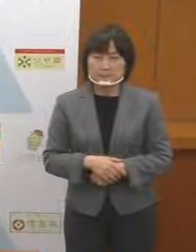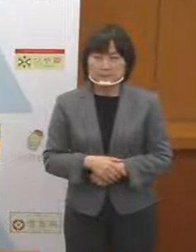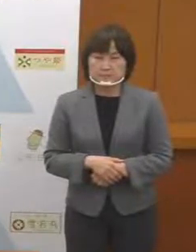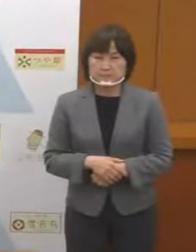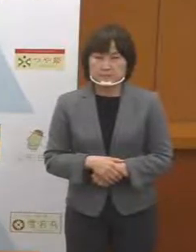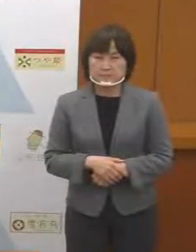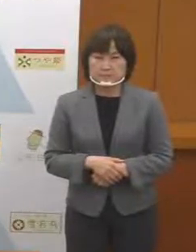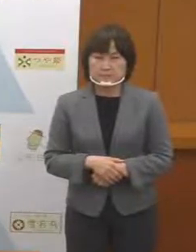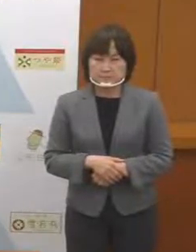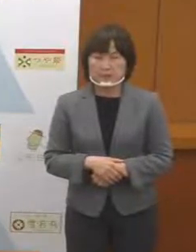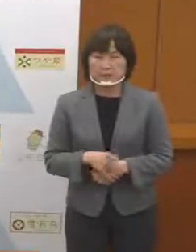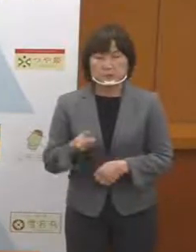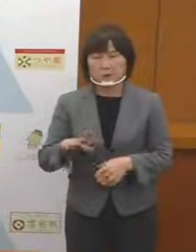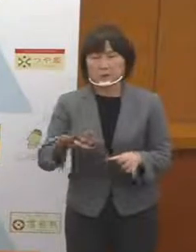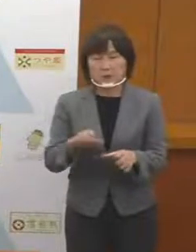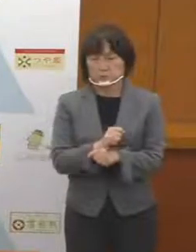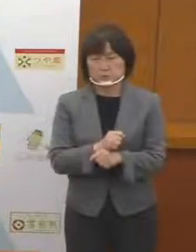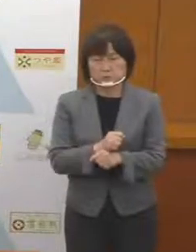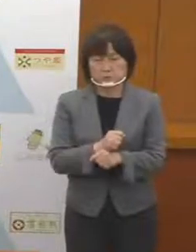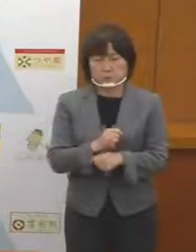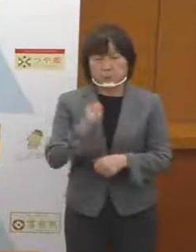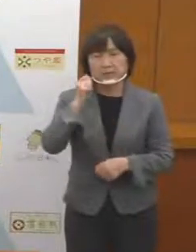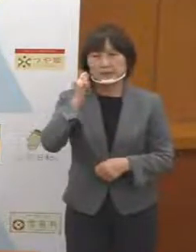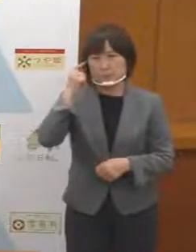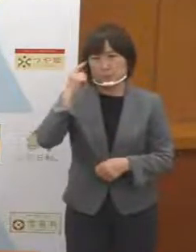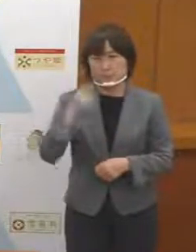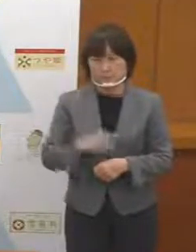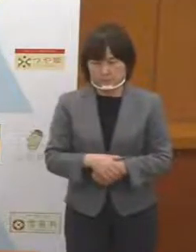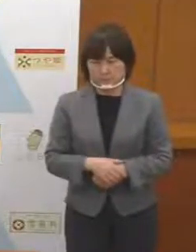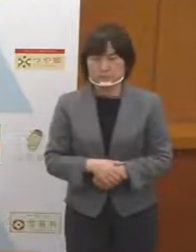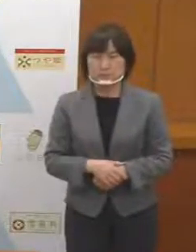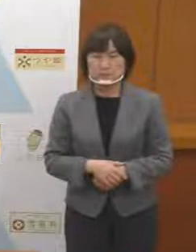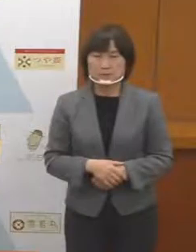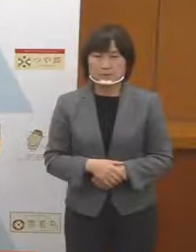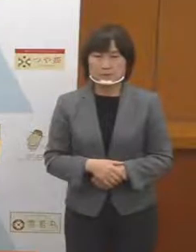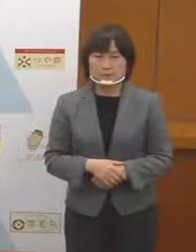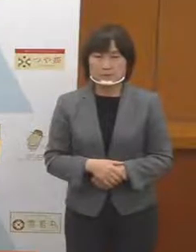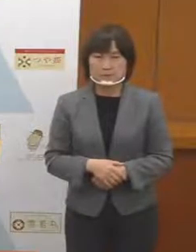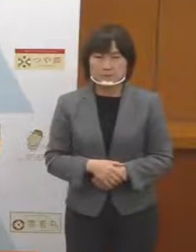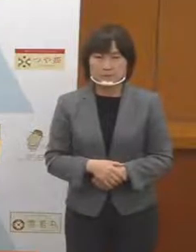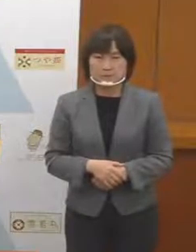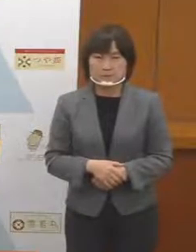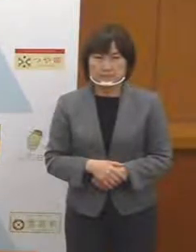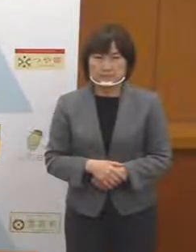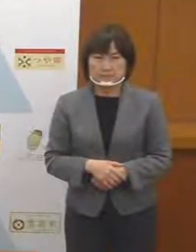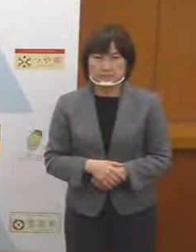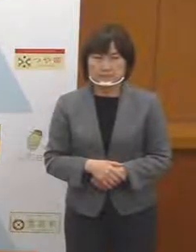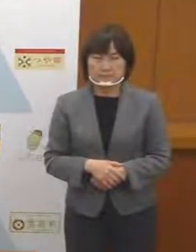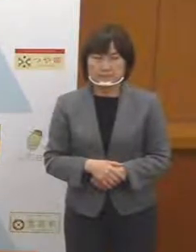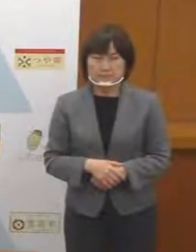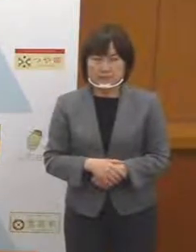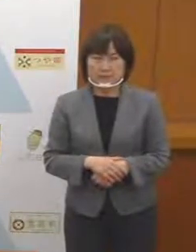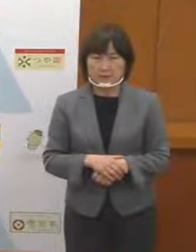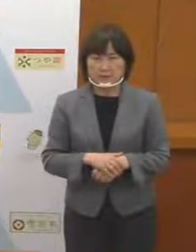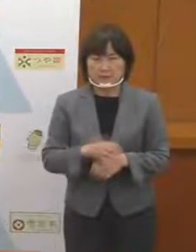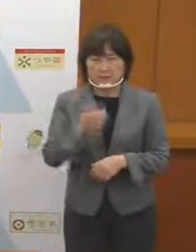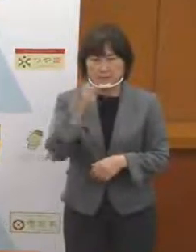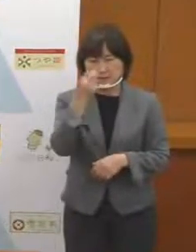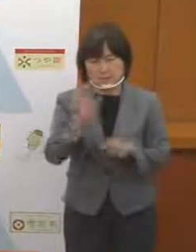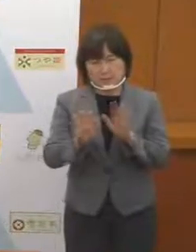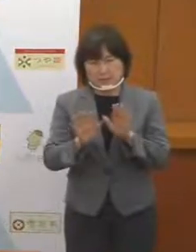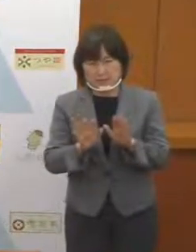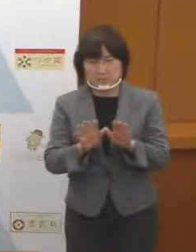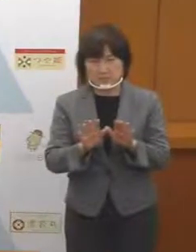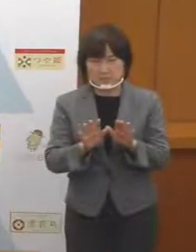でそれやっぱりなくすことはできないなという思いであります使うその軽微といい言うの